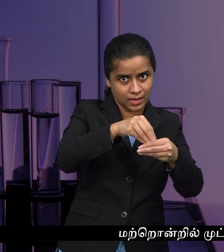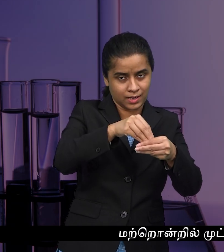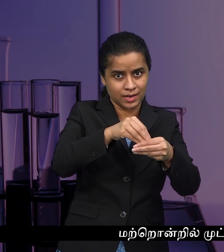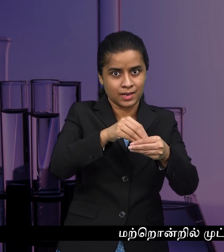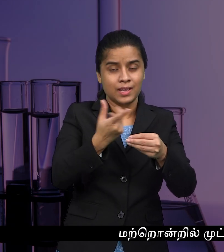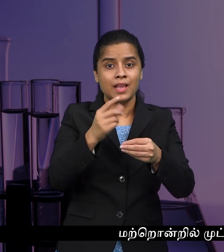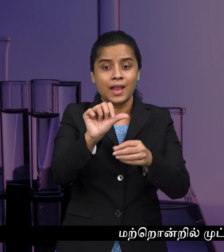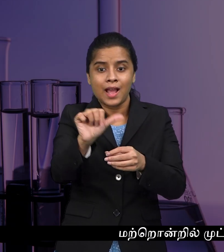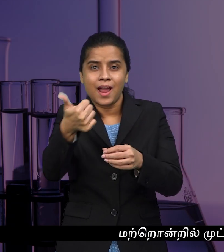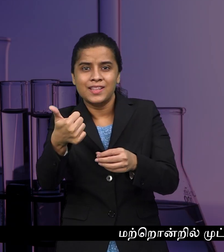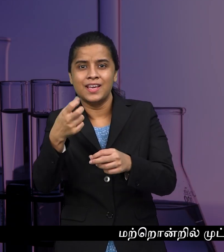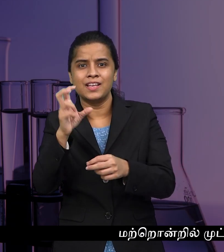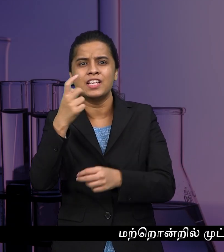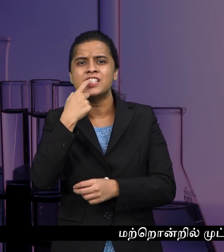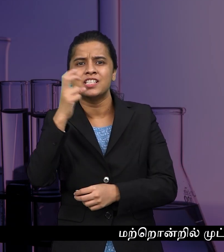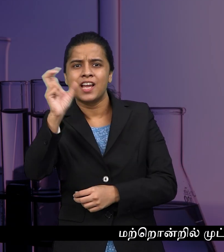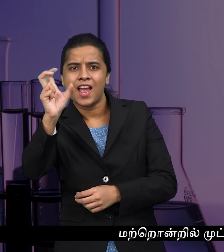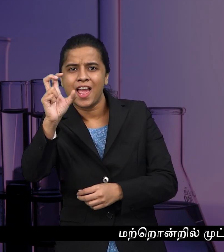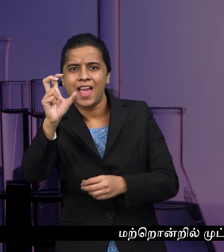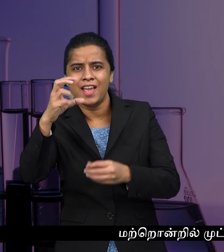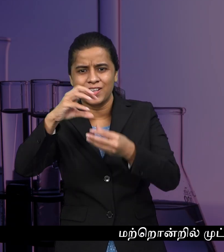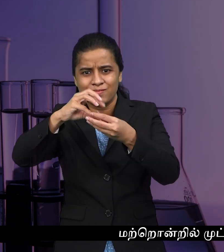மற்றொன்றில் முட்டை ஓடுகளையும் சேர்க்கவும்.